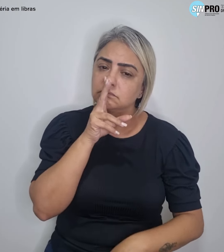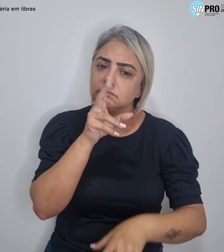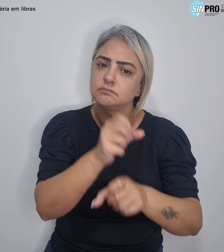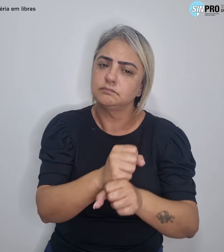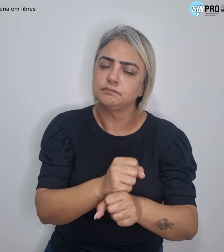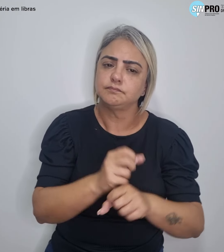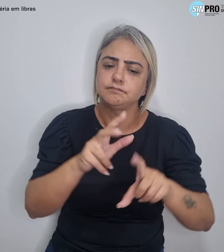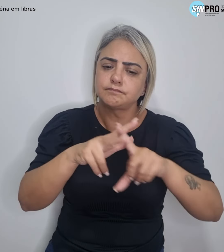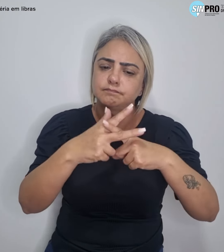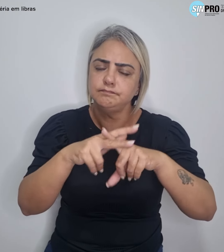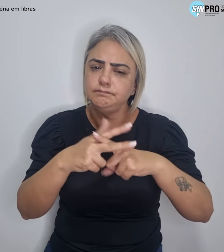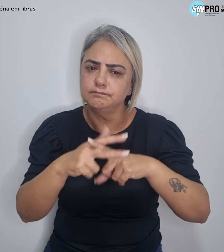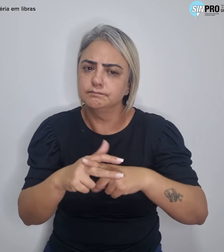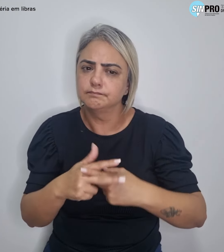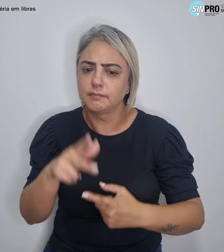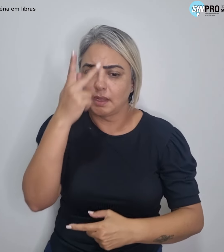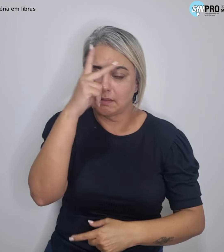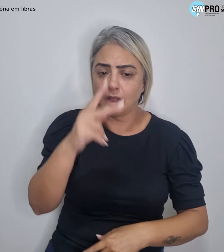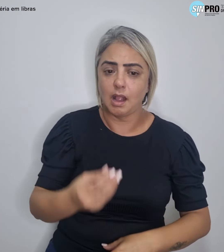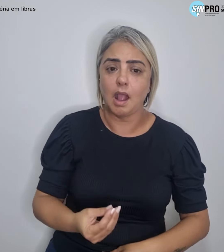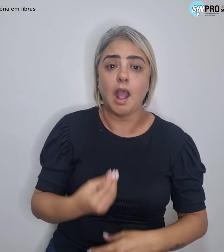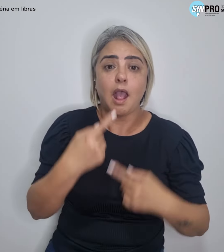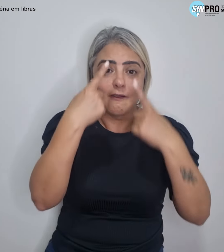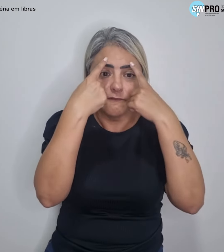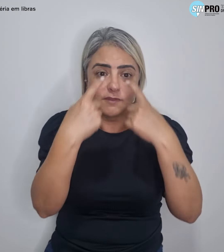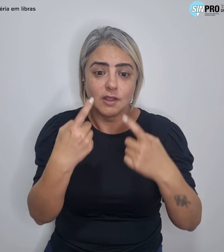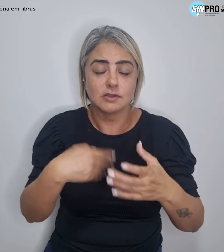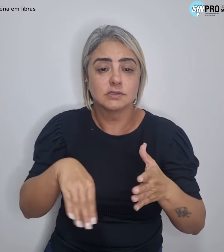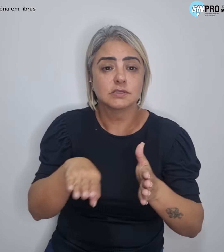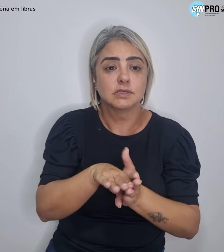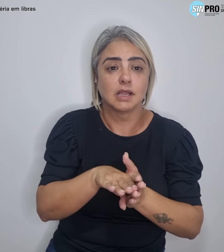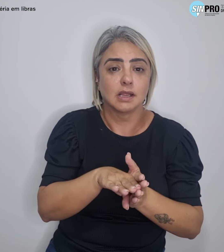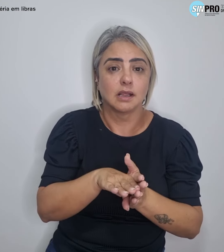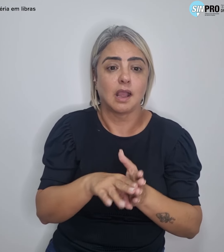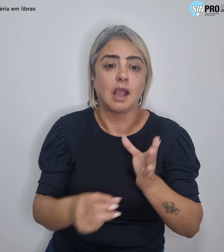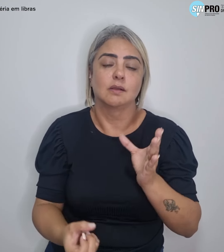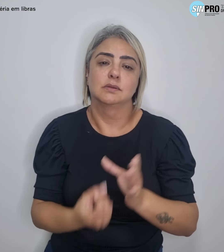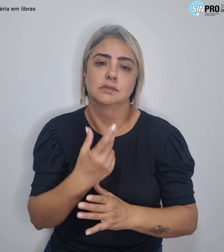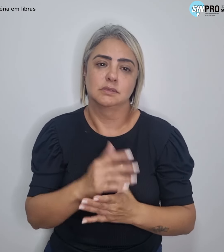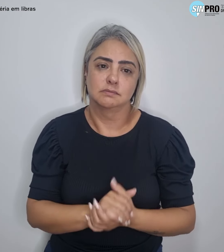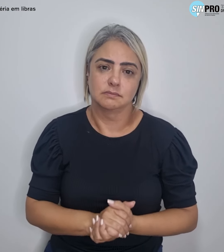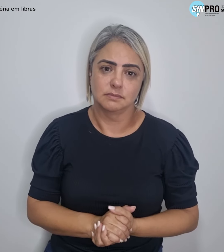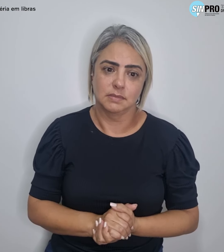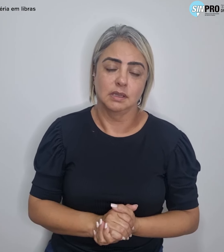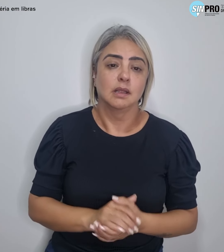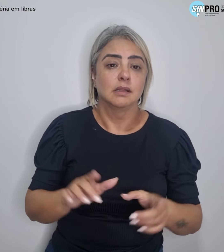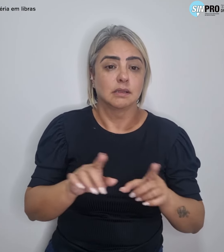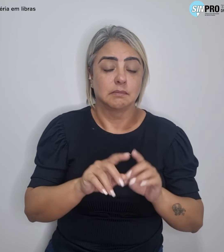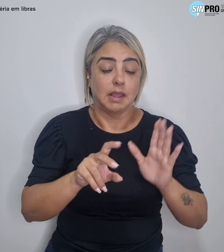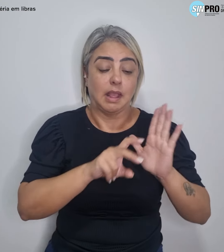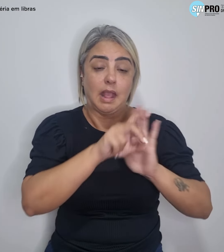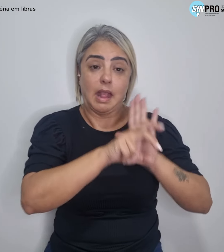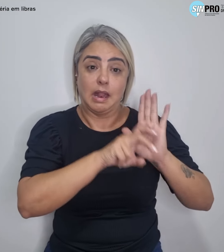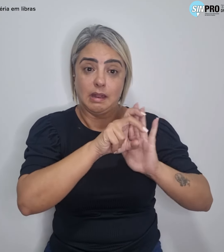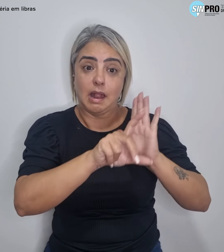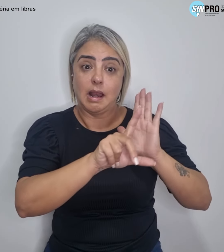mecanismos para que a violência sequer chegue a acontecer. A Lei Maria da Penha, promulgada em